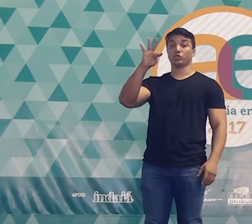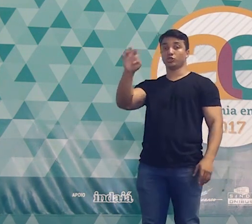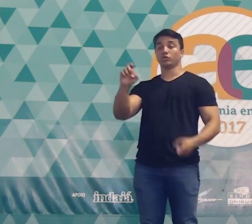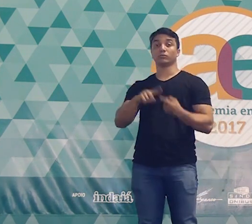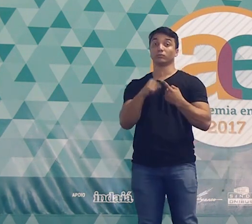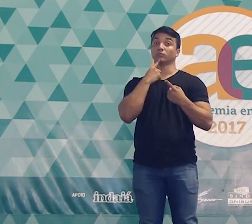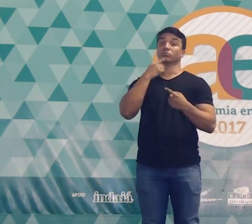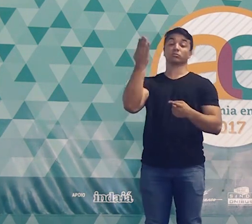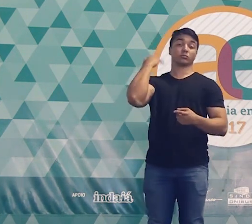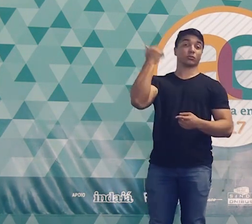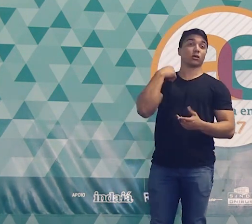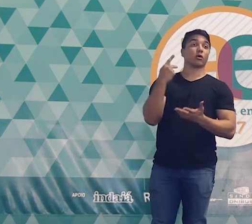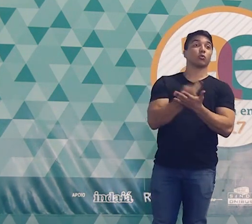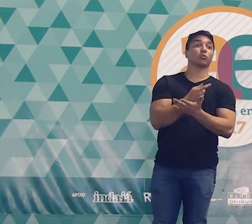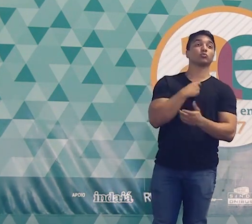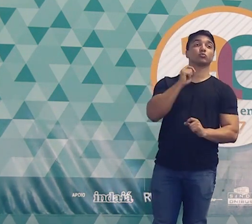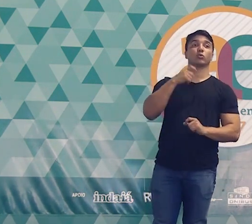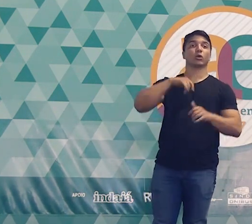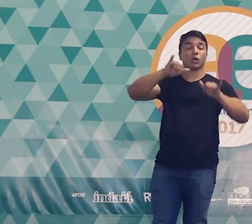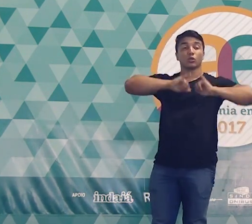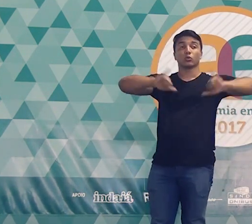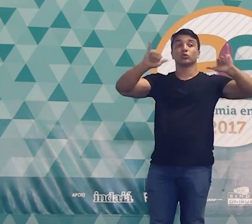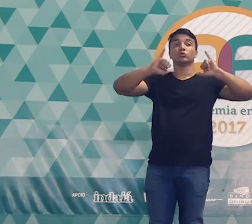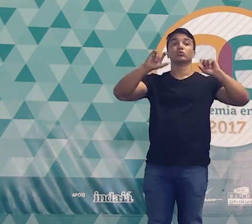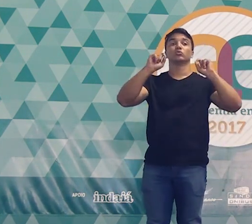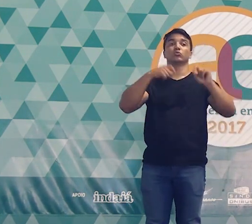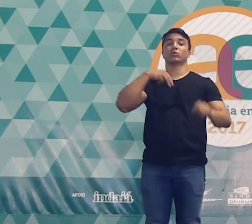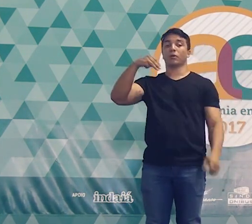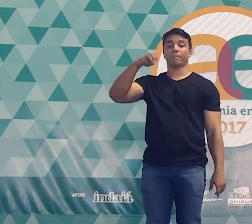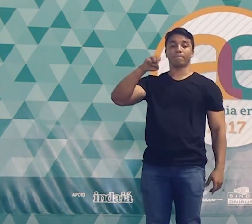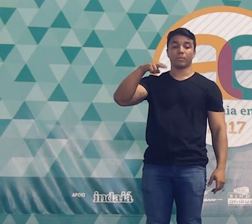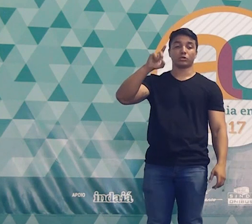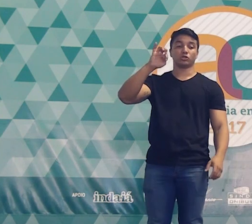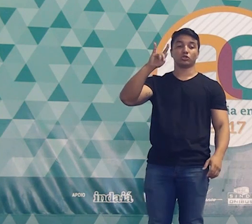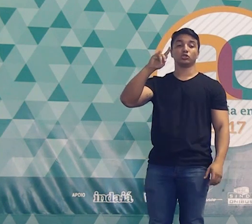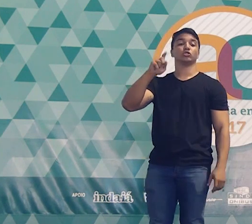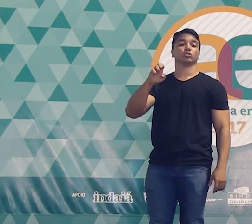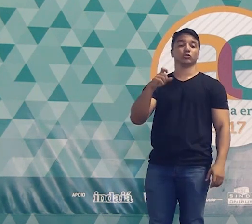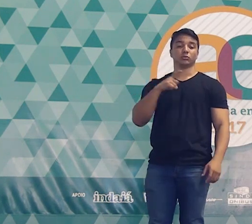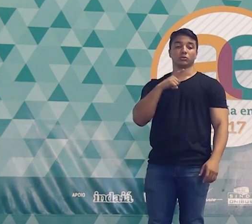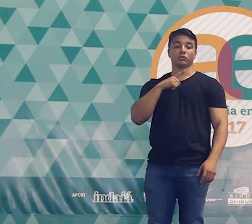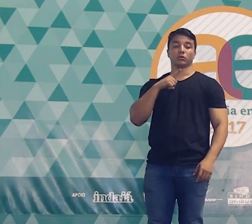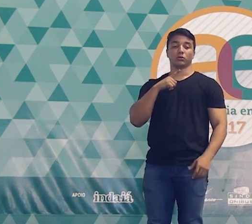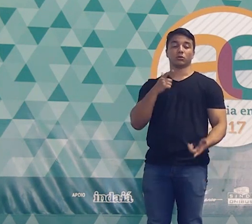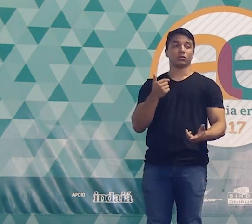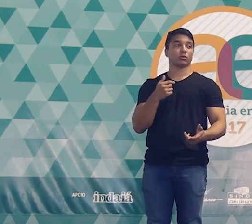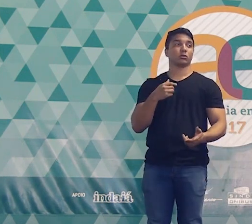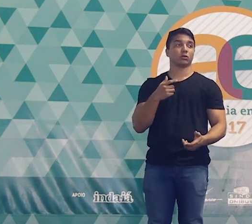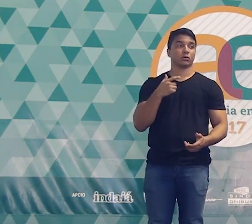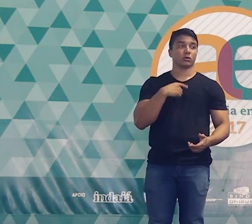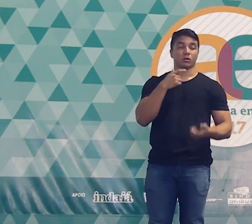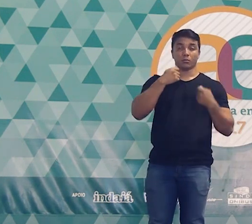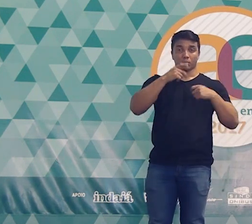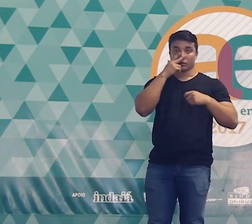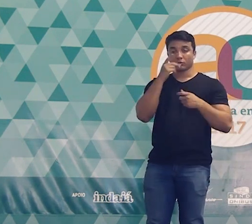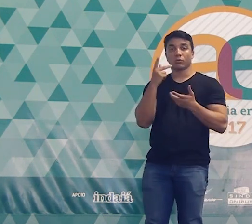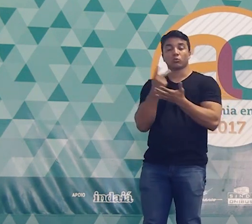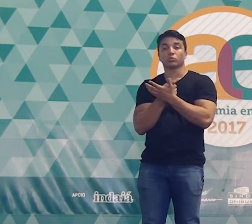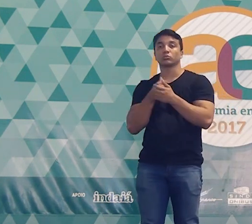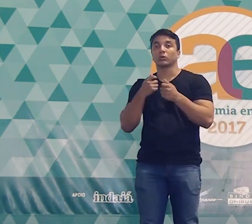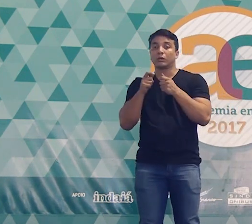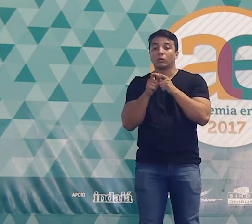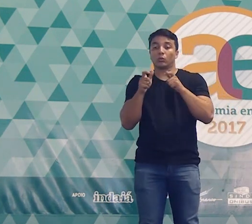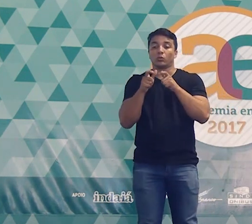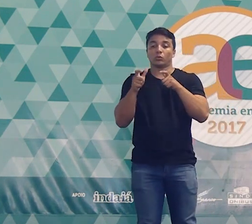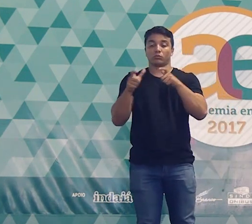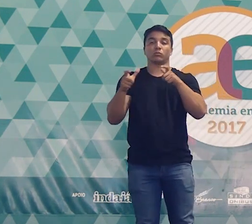inclusive, recentemente eu vi aí uma notícia de meningite. Tá certo? Então houve tá aparecendo um pequeno